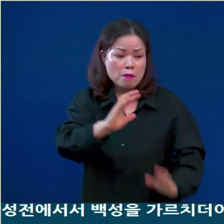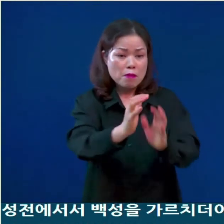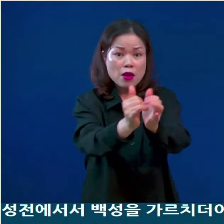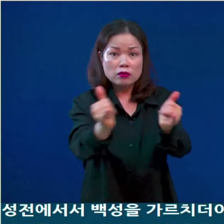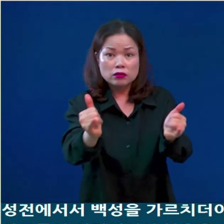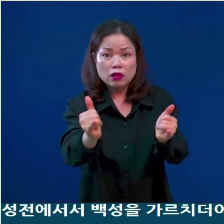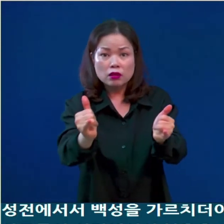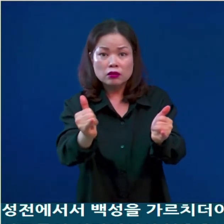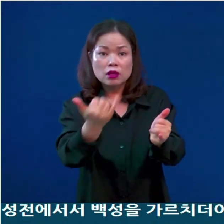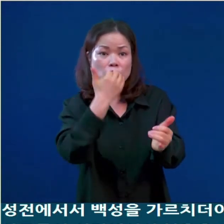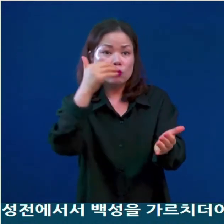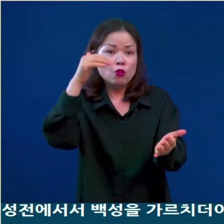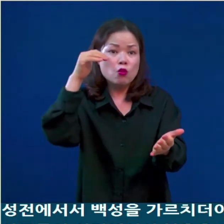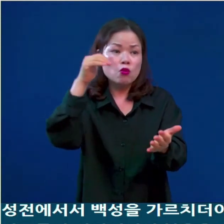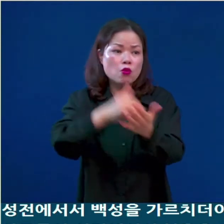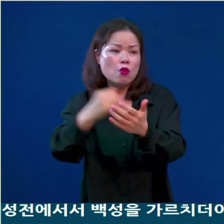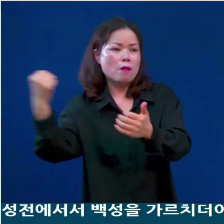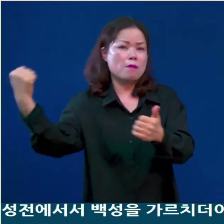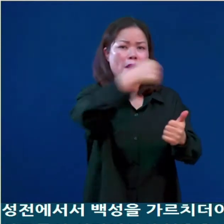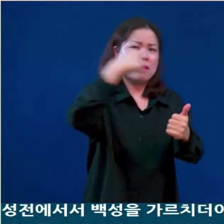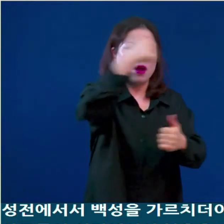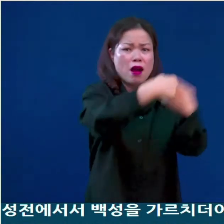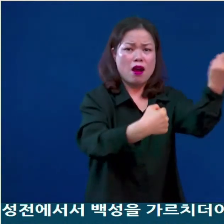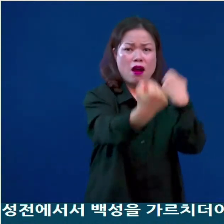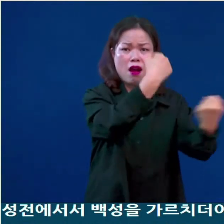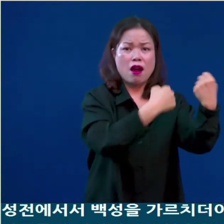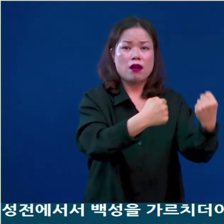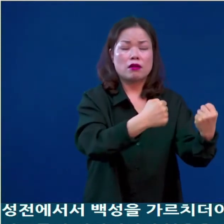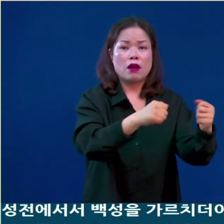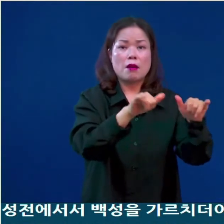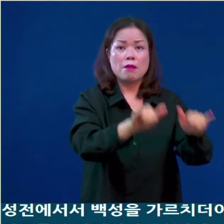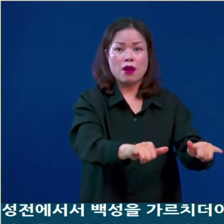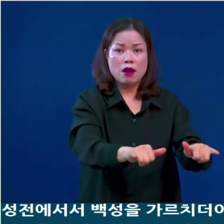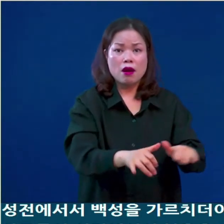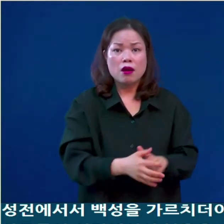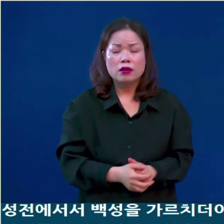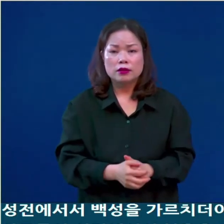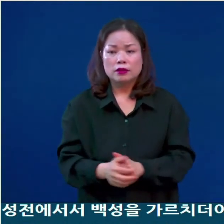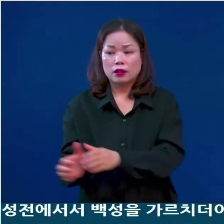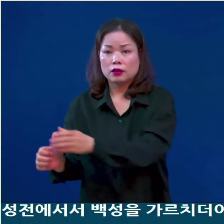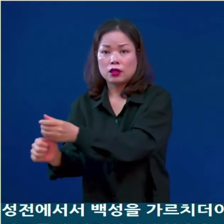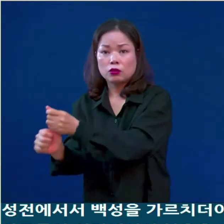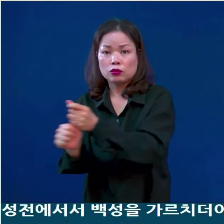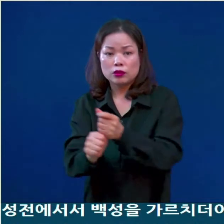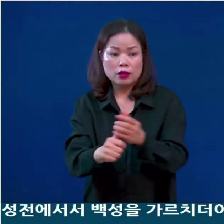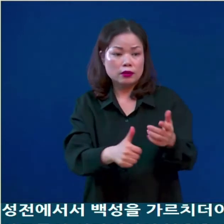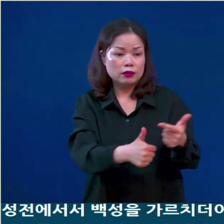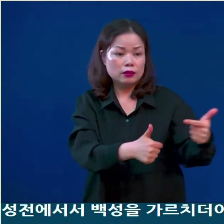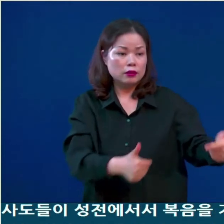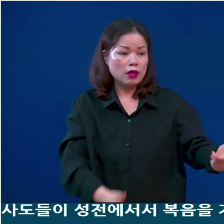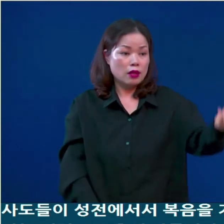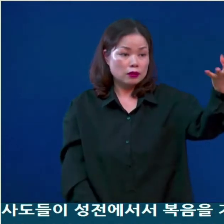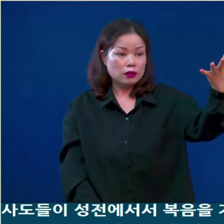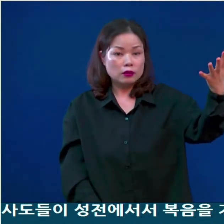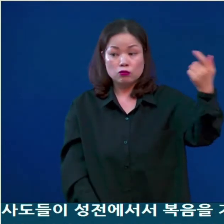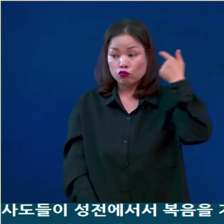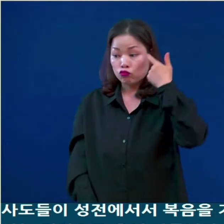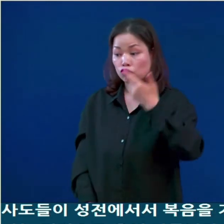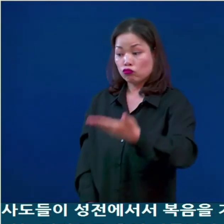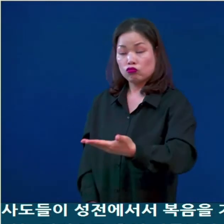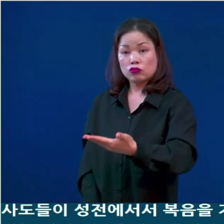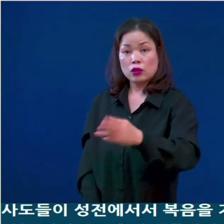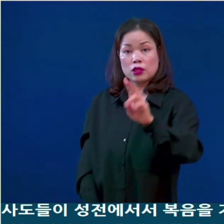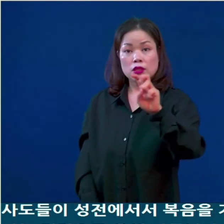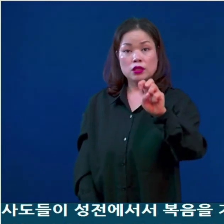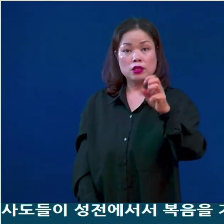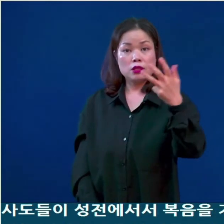백성들이 돌로 칠까와 두려웠기 때문입니다. 끌려온 사도들에게 대제사장이 묻습니다.